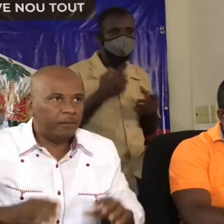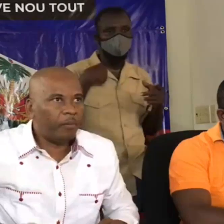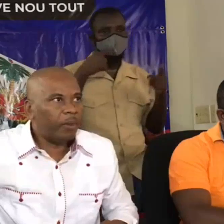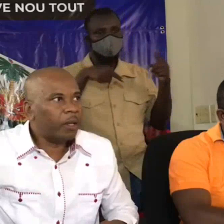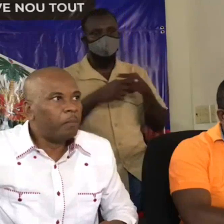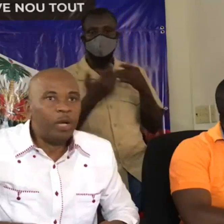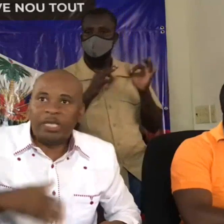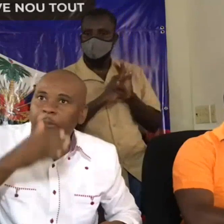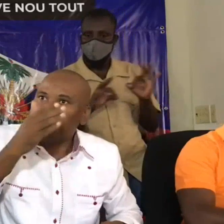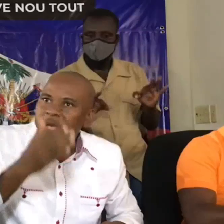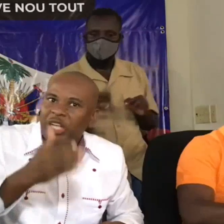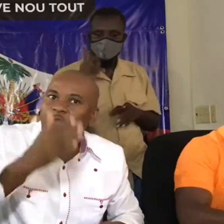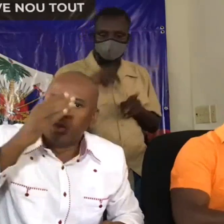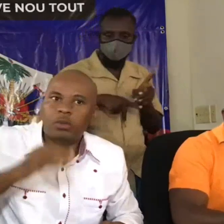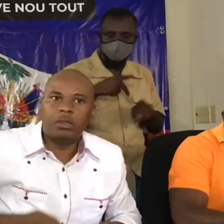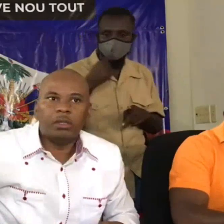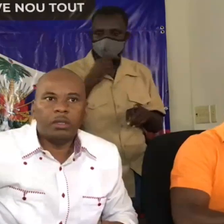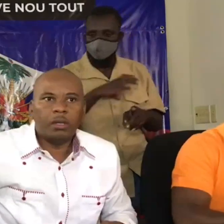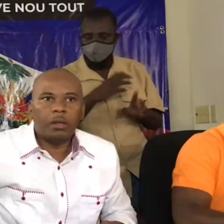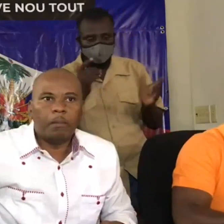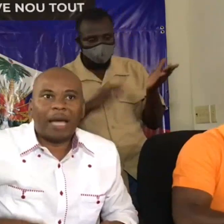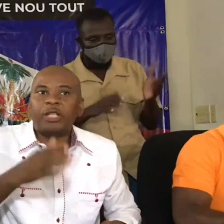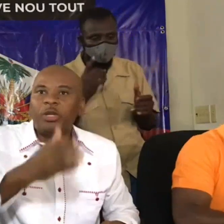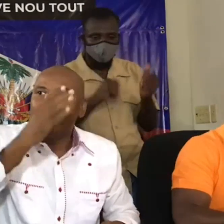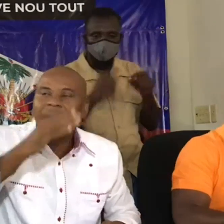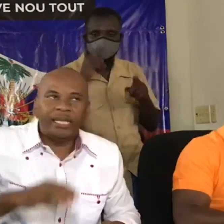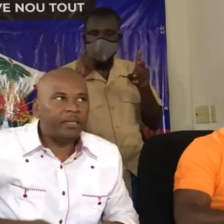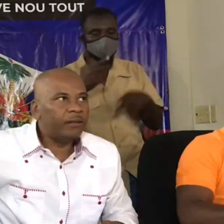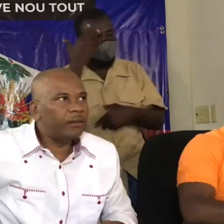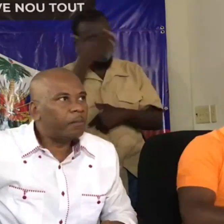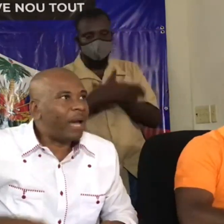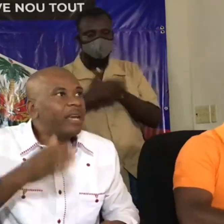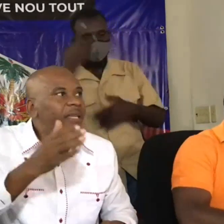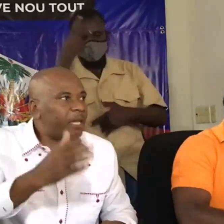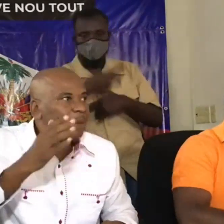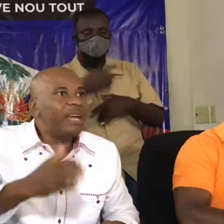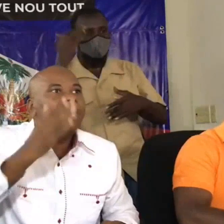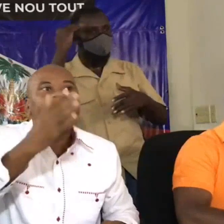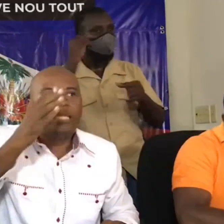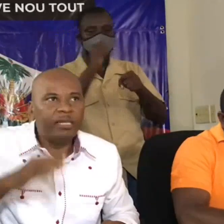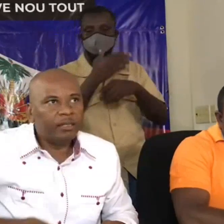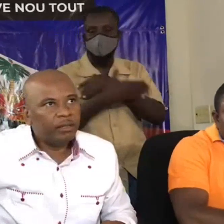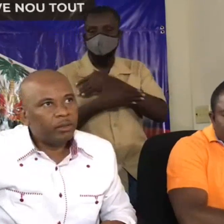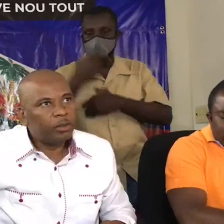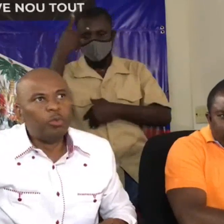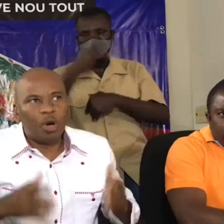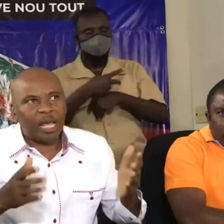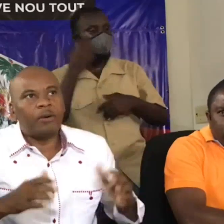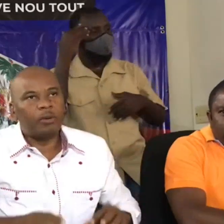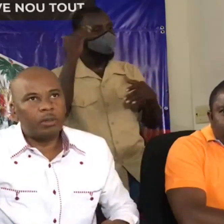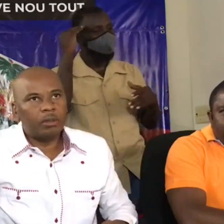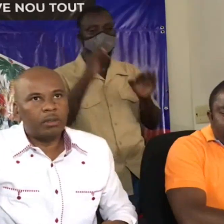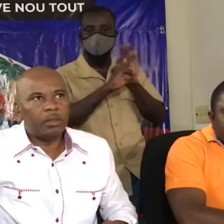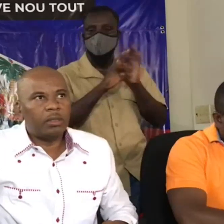Les policiers sont tombés chaque jour. Pas de solidarité. Pas d'enquête, pas rien qui dit. Sous moi